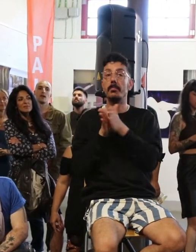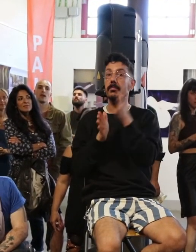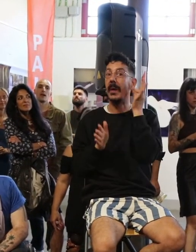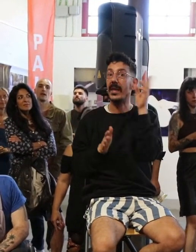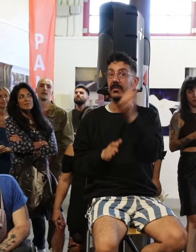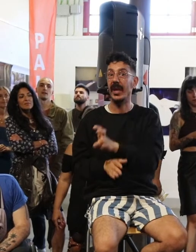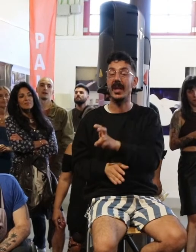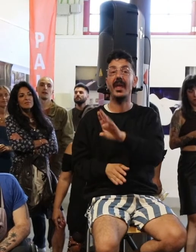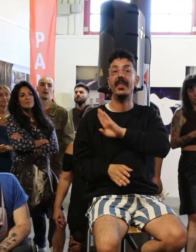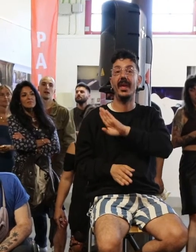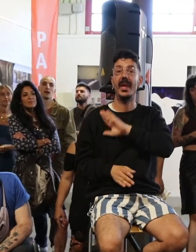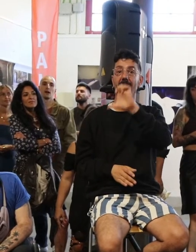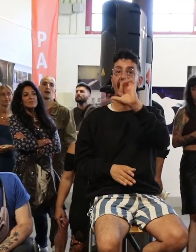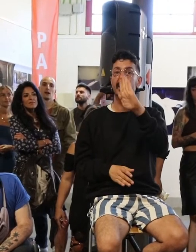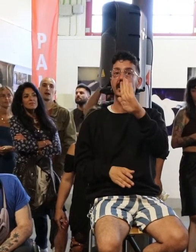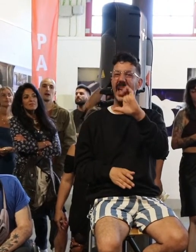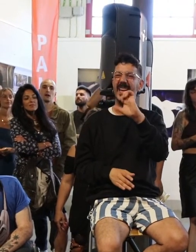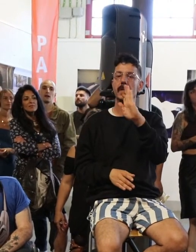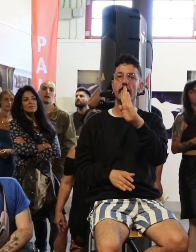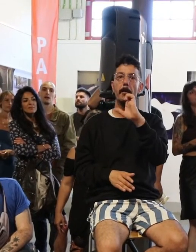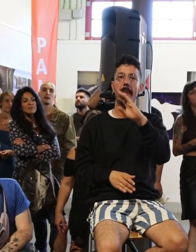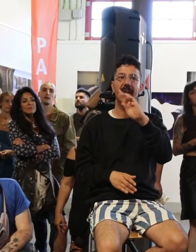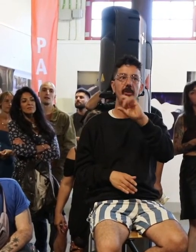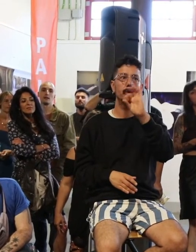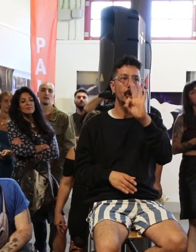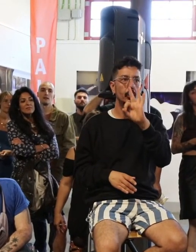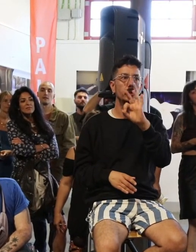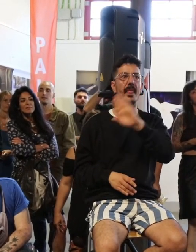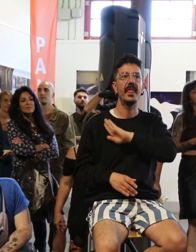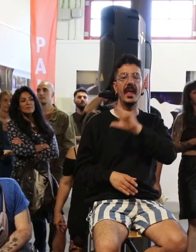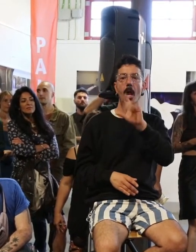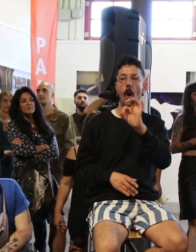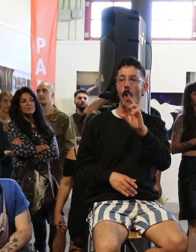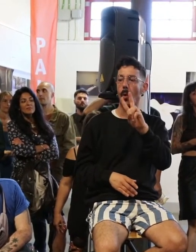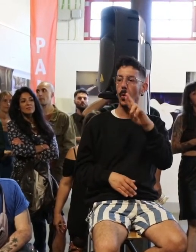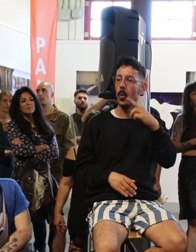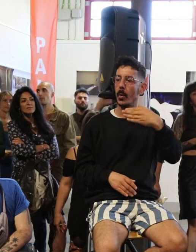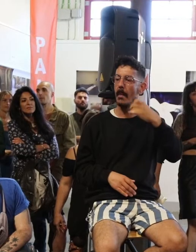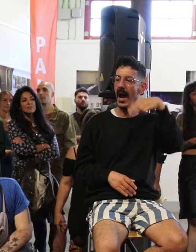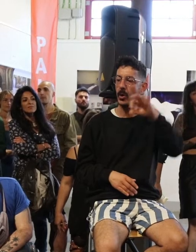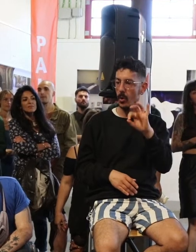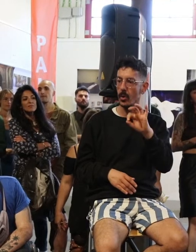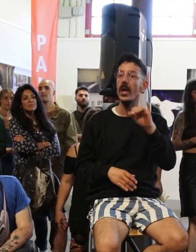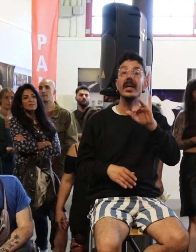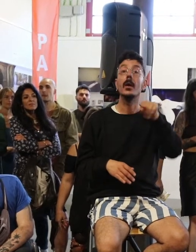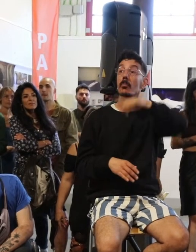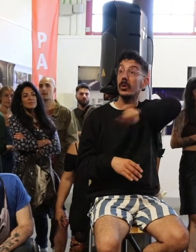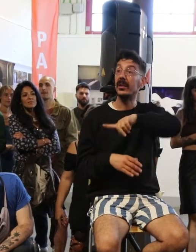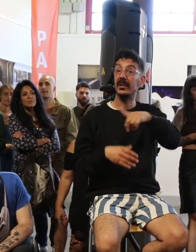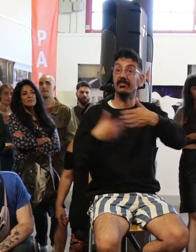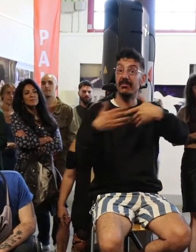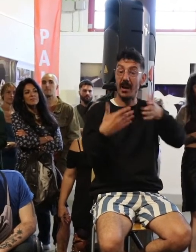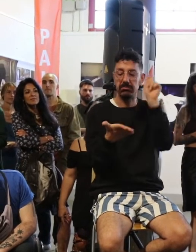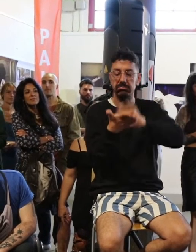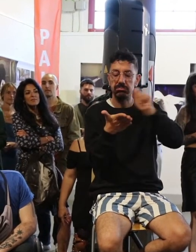participeu a l'Expo, que escolliu i marqueu amb els moments les obres que més us remouen, que us fan sentir que el futur possible i